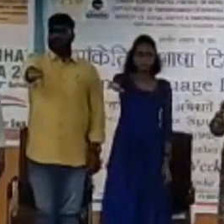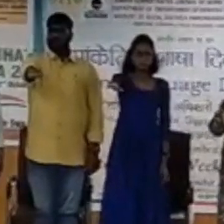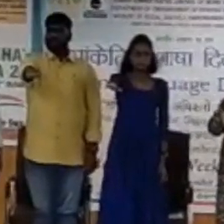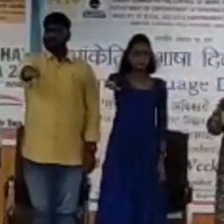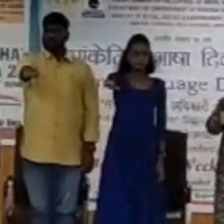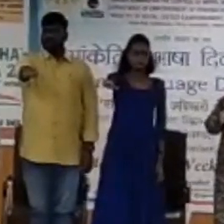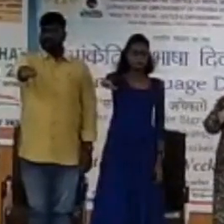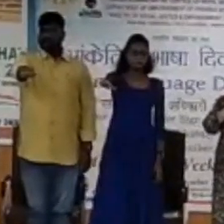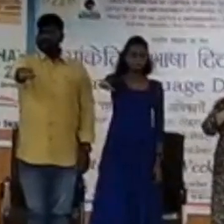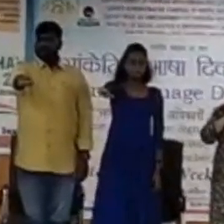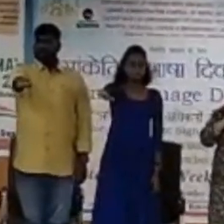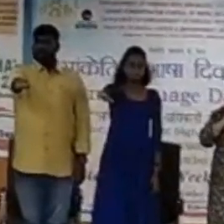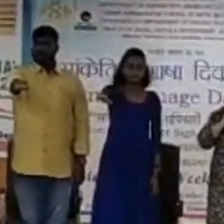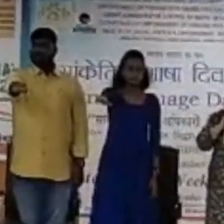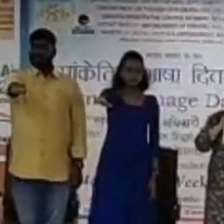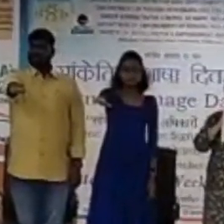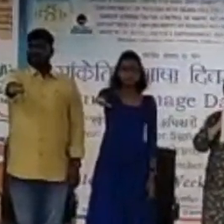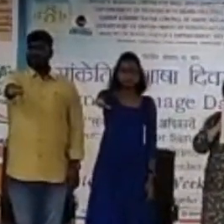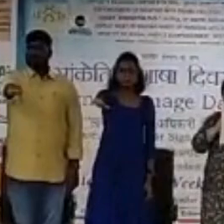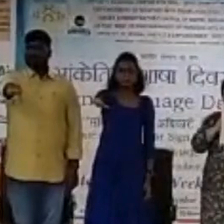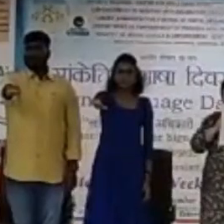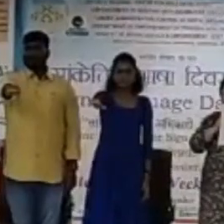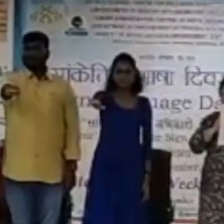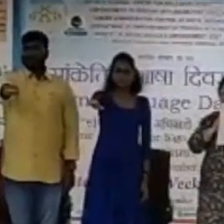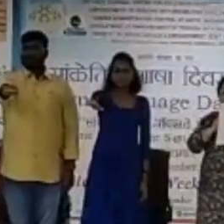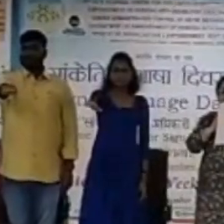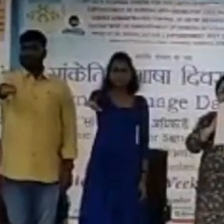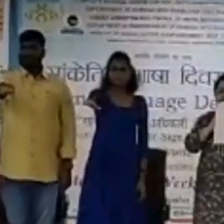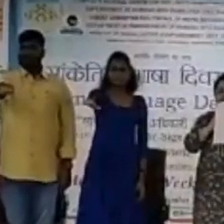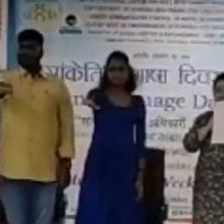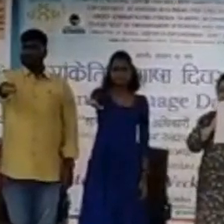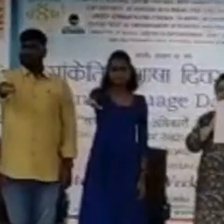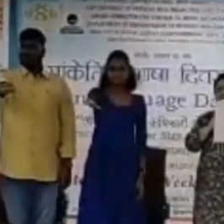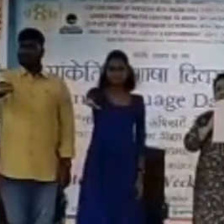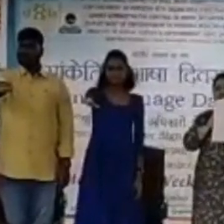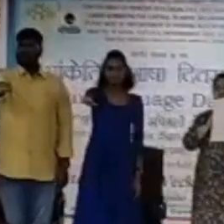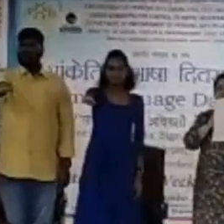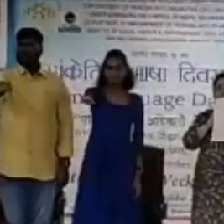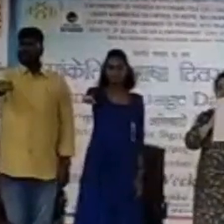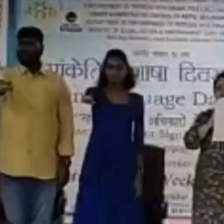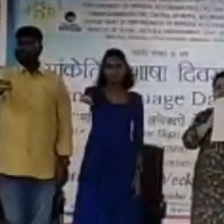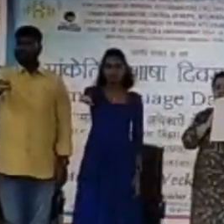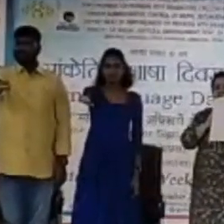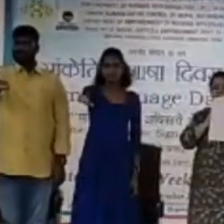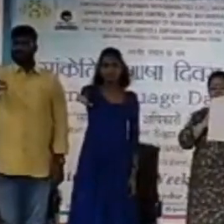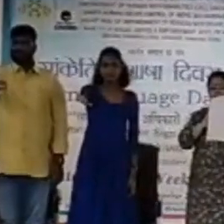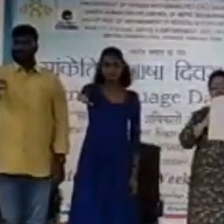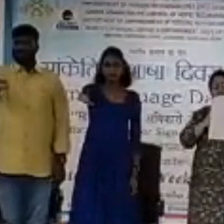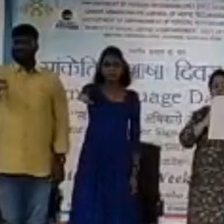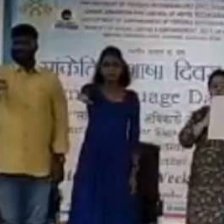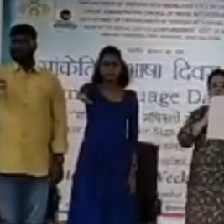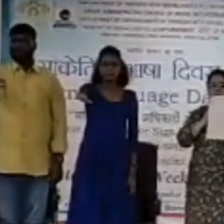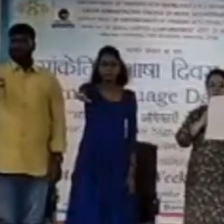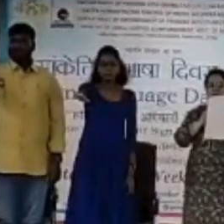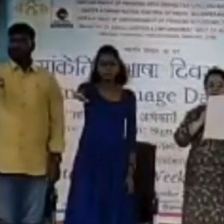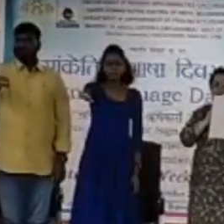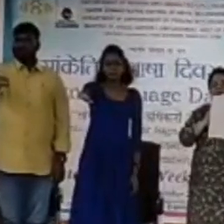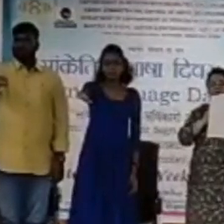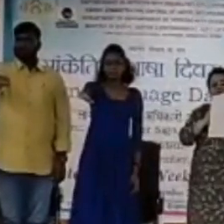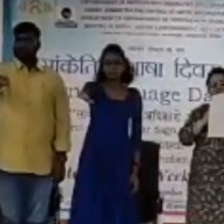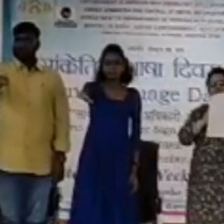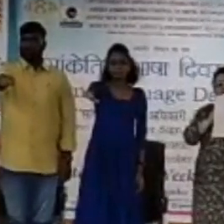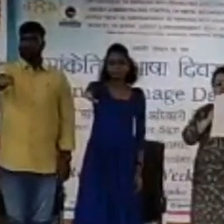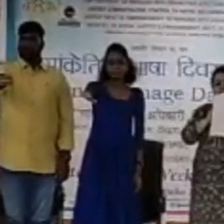सीखूंगा और सीखूंगी एवं इसे बढ़ावा